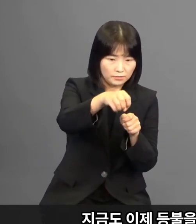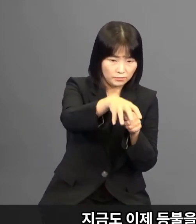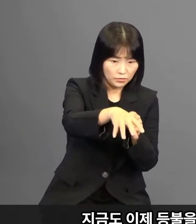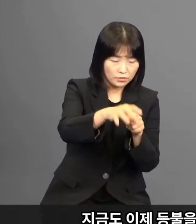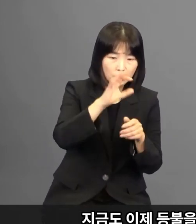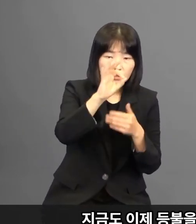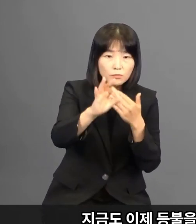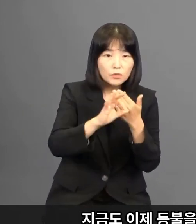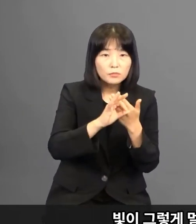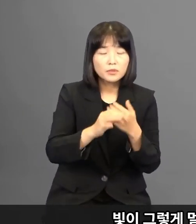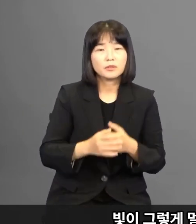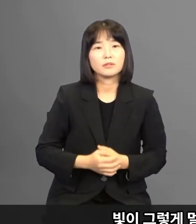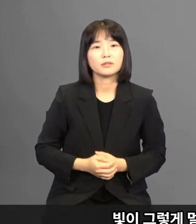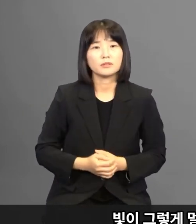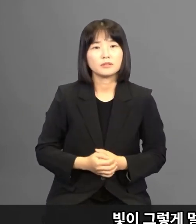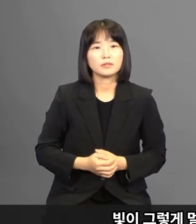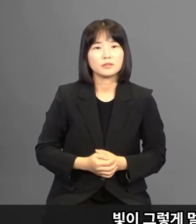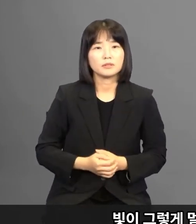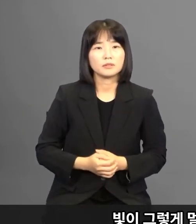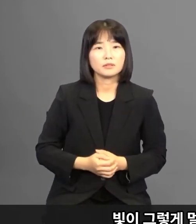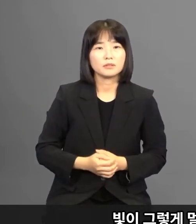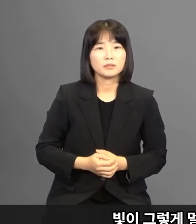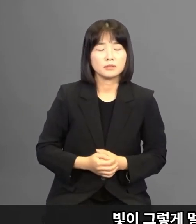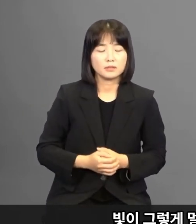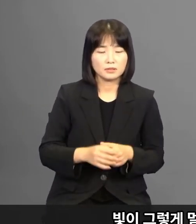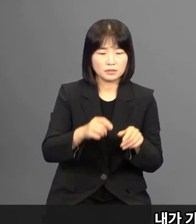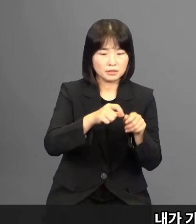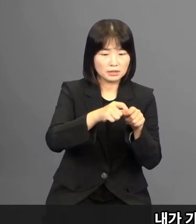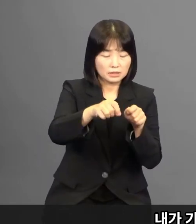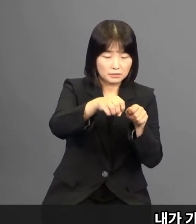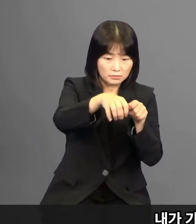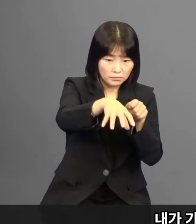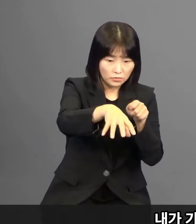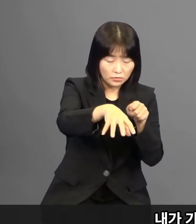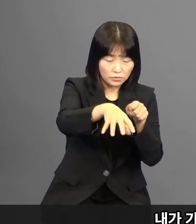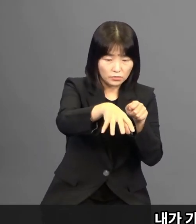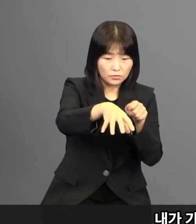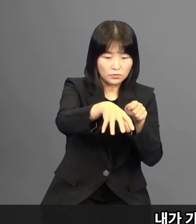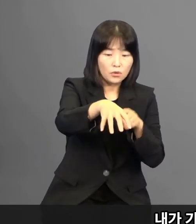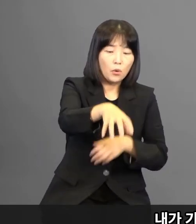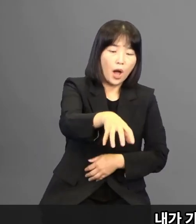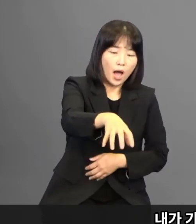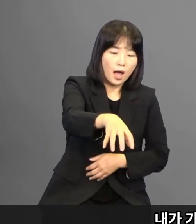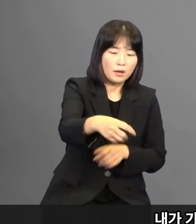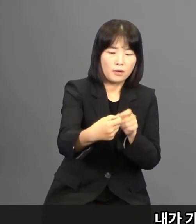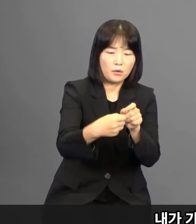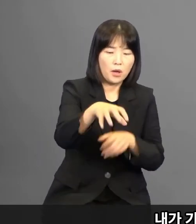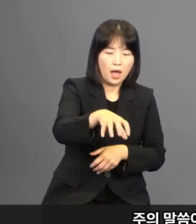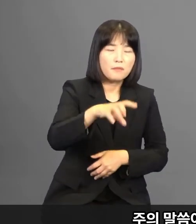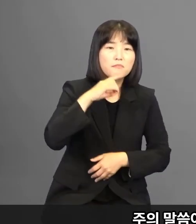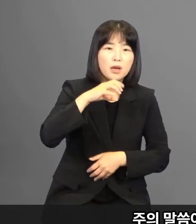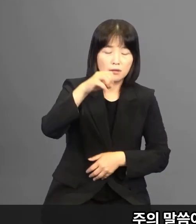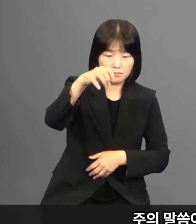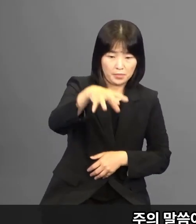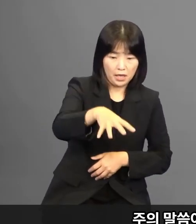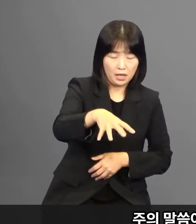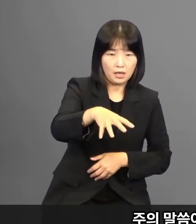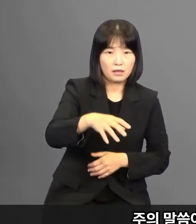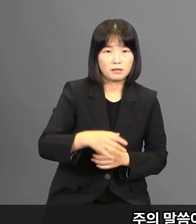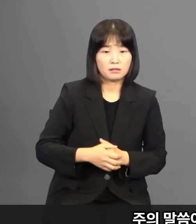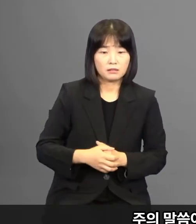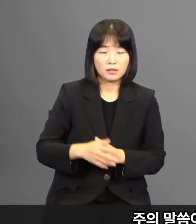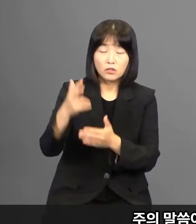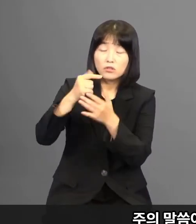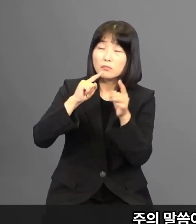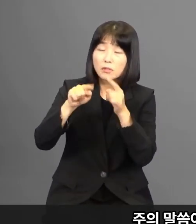등불을 여러분 혹시 보시면 아시겠지만 빛이 그렇게 멀리 퍼져나가지는 않습니다. 내가 가는 앞길만 비춰주죠. 주의 말씀이 그와 같다는